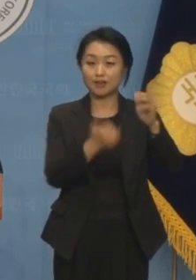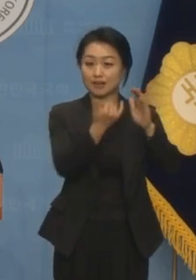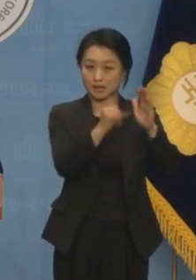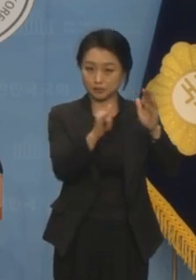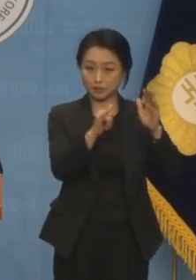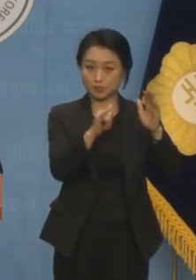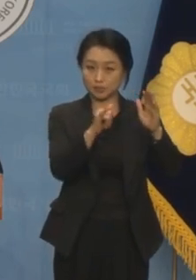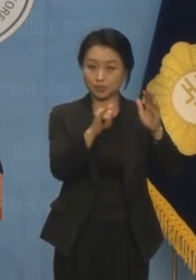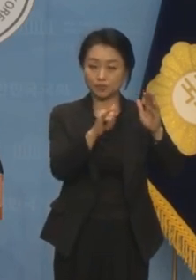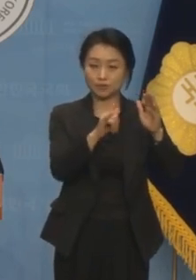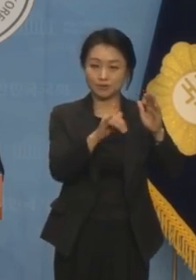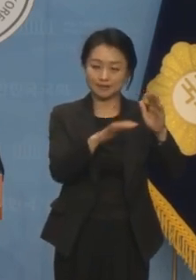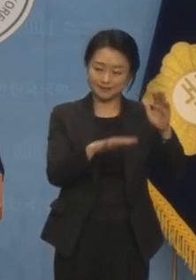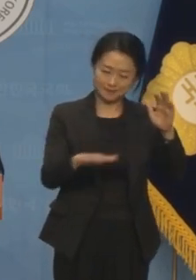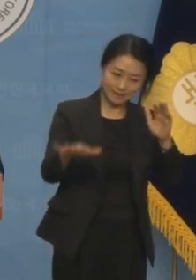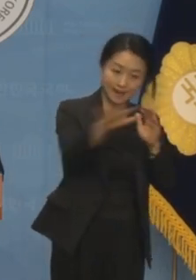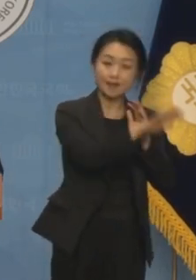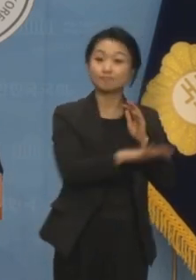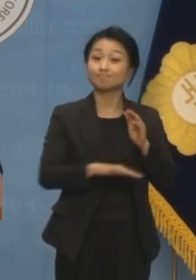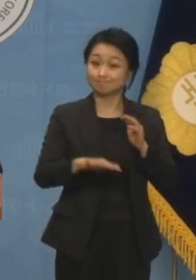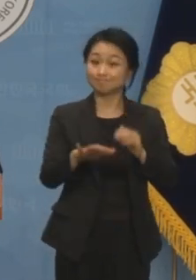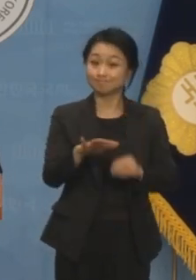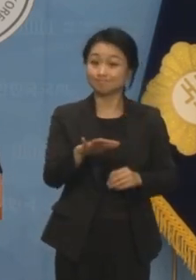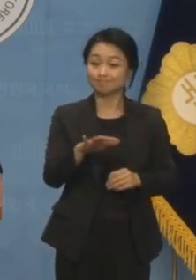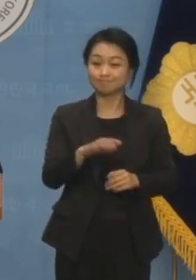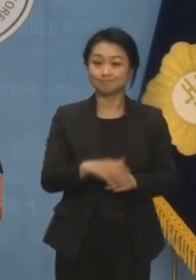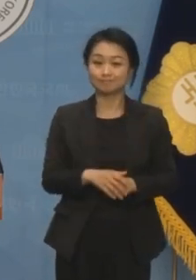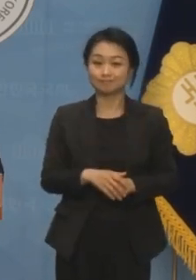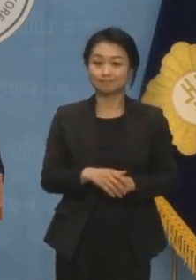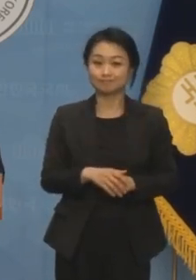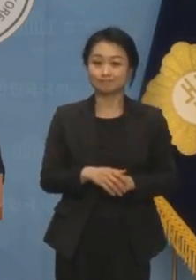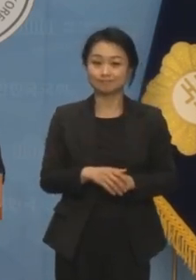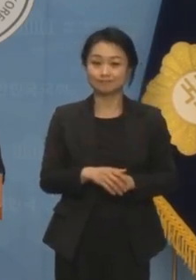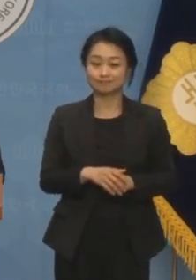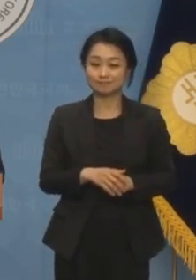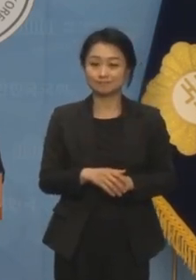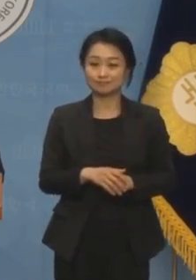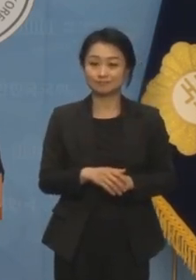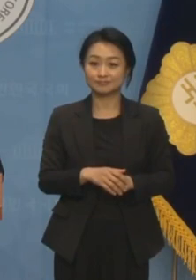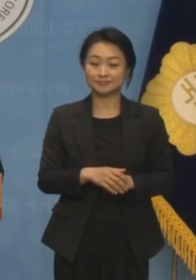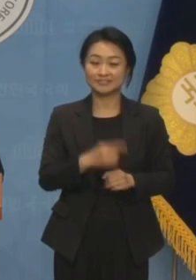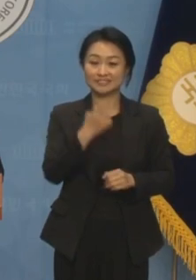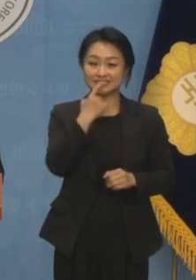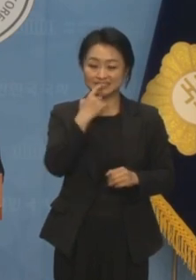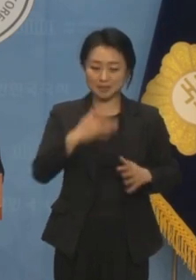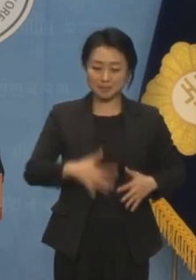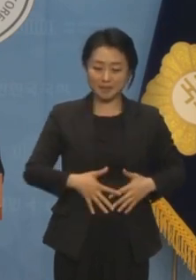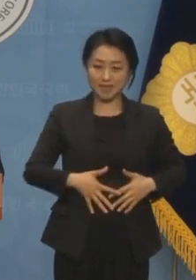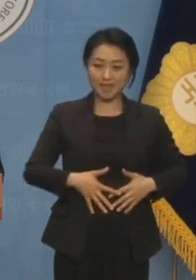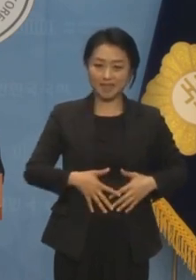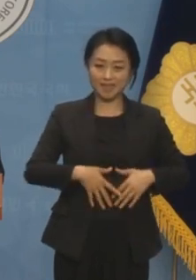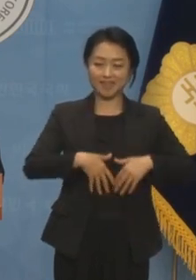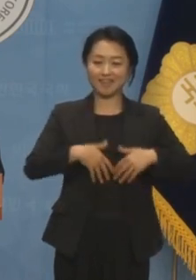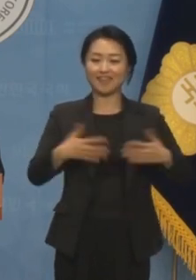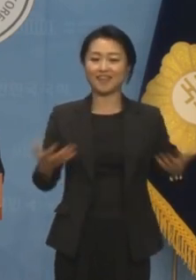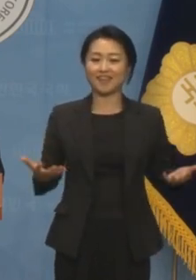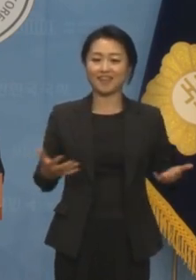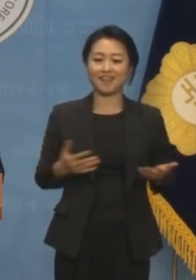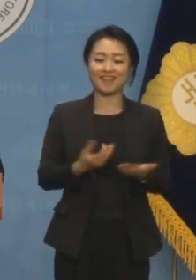일가와 측근들 앞에서는 허염배를 드러내놓고 뒹구는